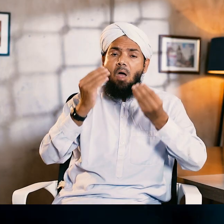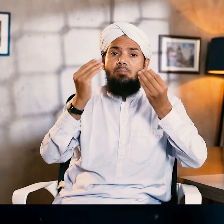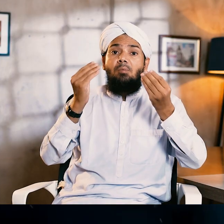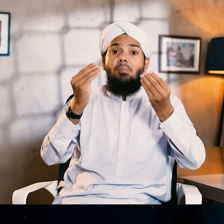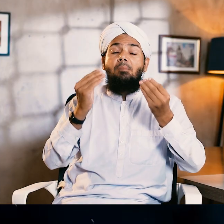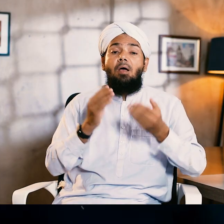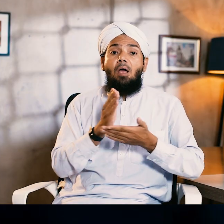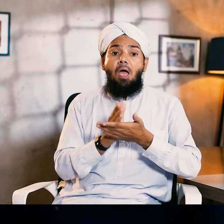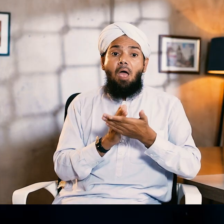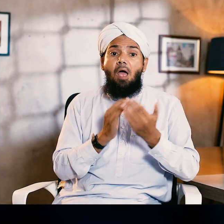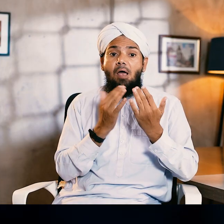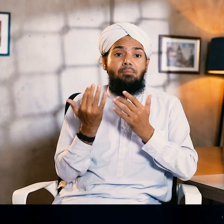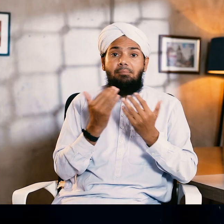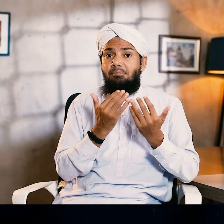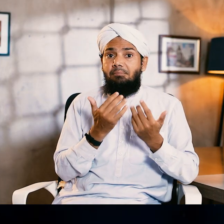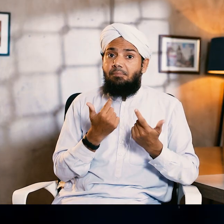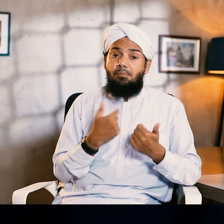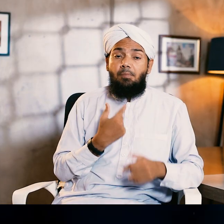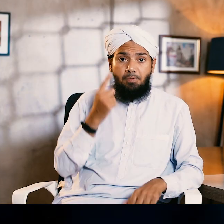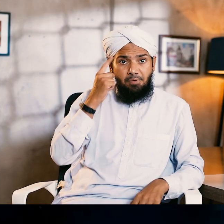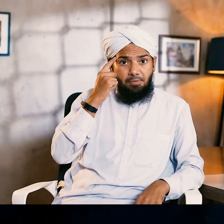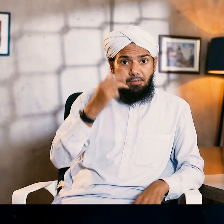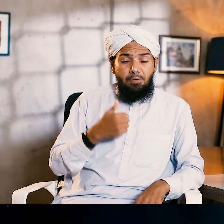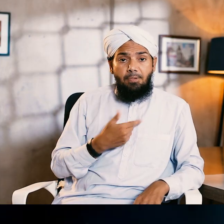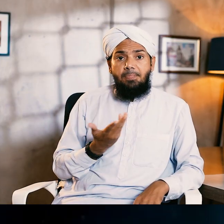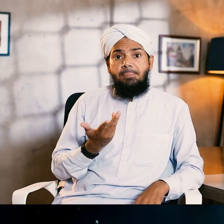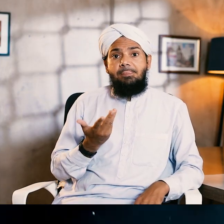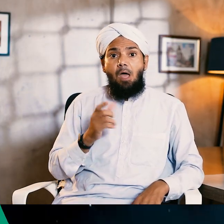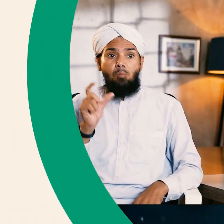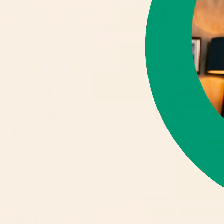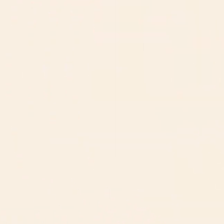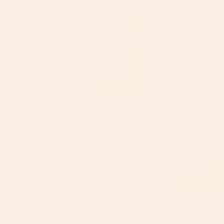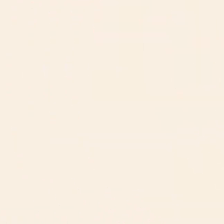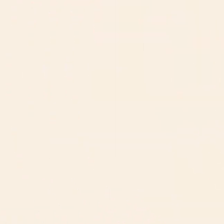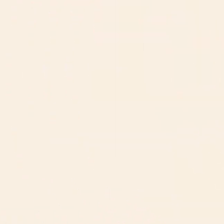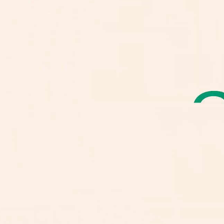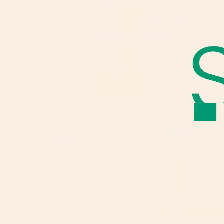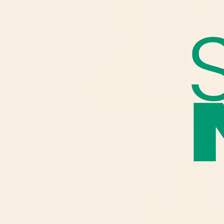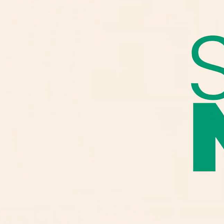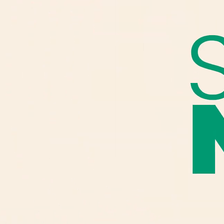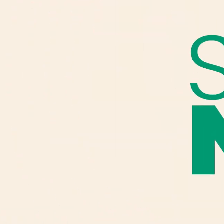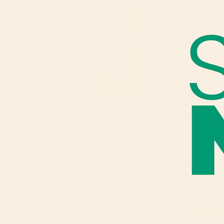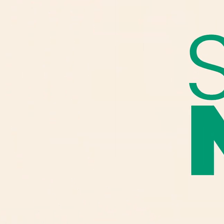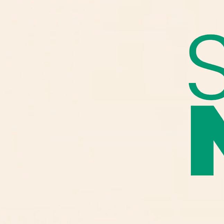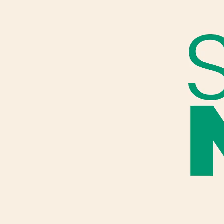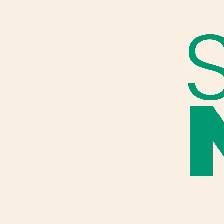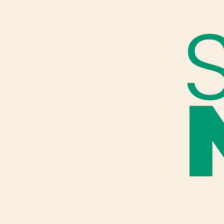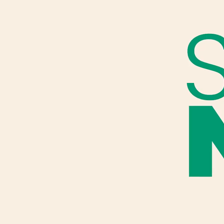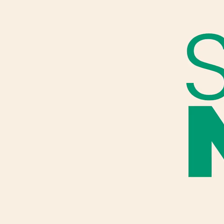ہیں، تو خود اپنے نبی کو ہی کتنا مانتے ہوں گے۔ ایسے عاشق لوگ ہیں یہ مسلمان، الحمدللہ۔